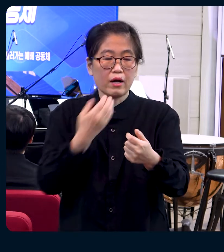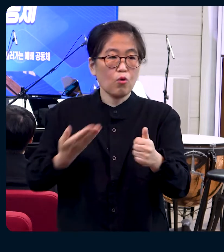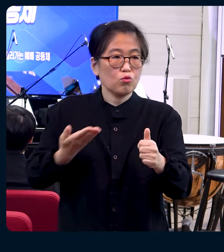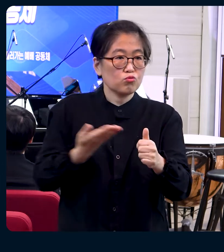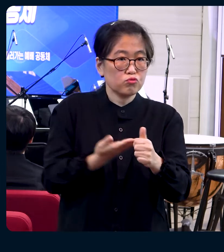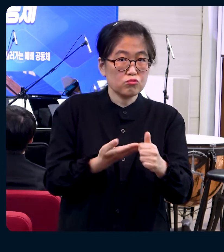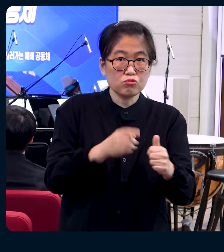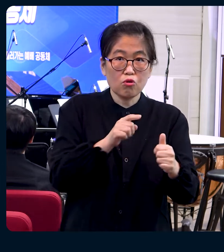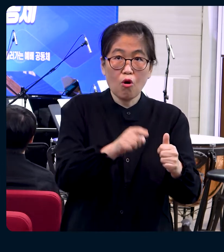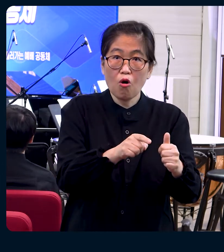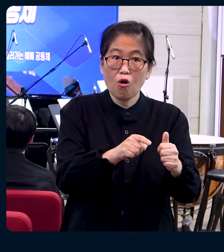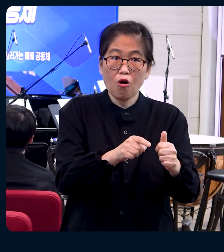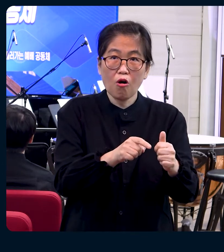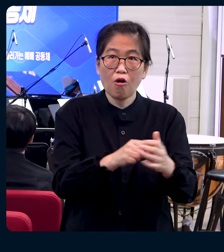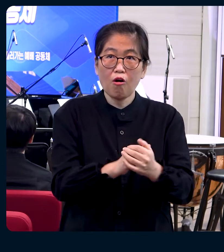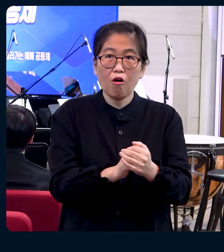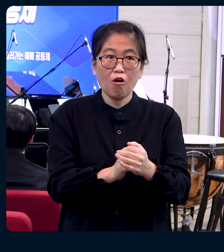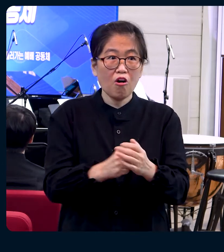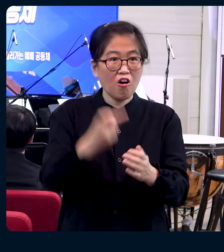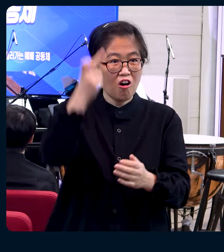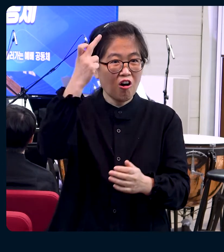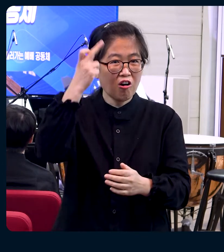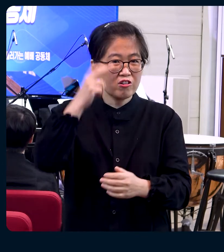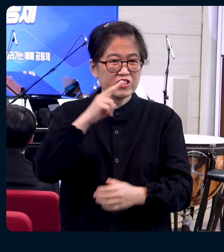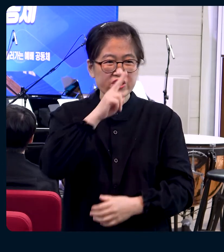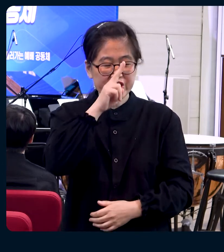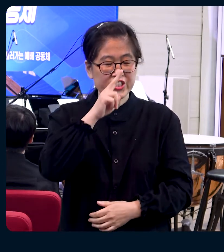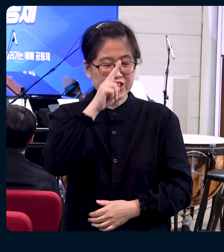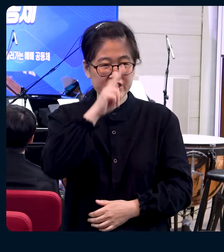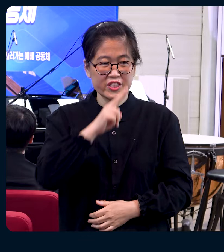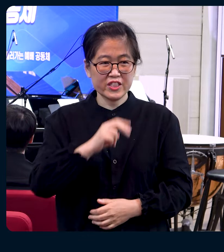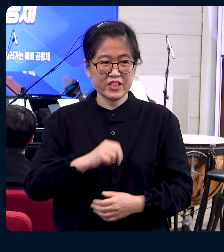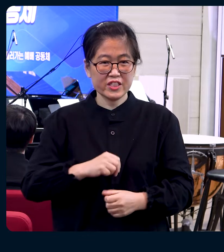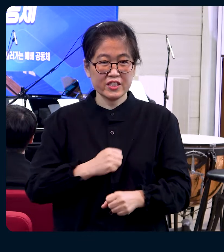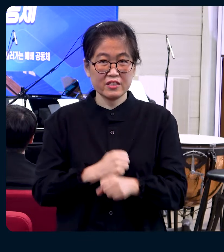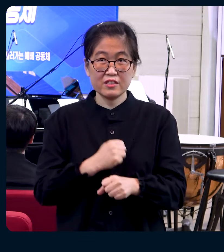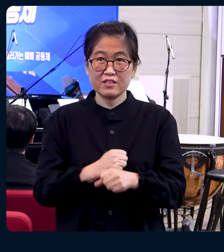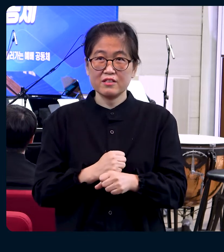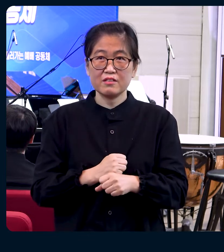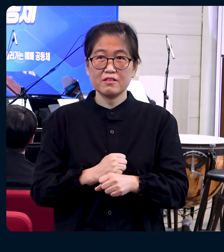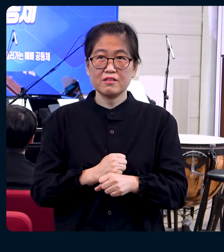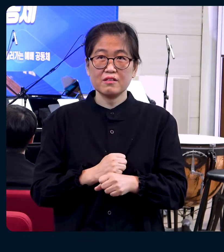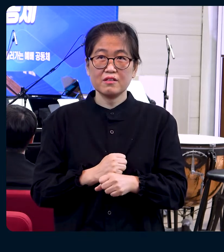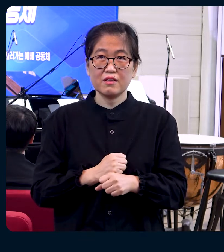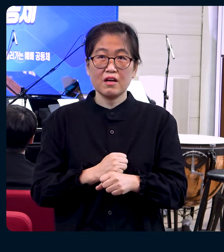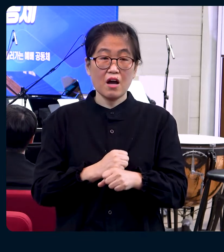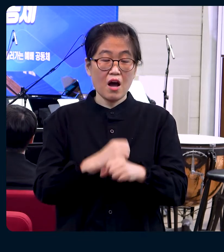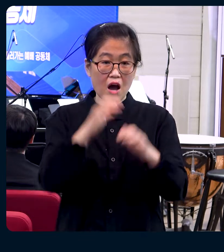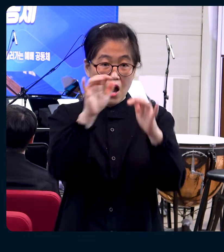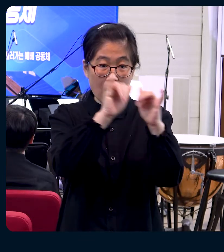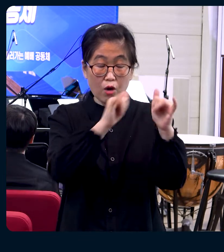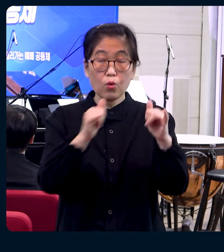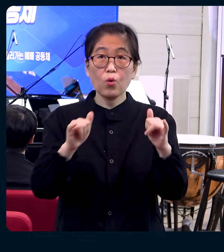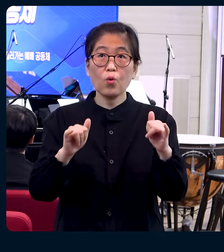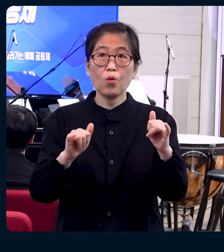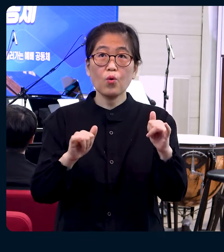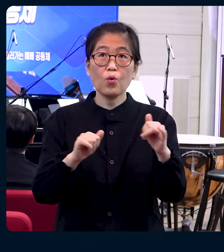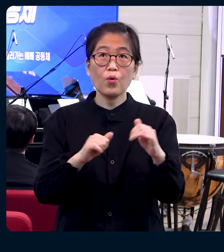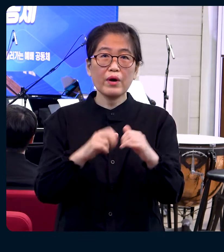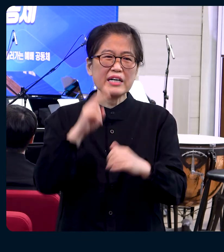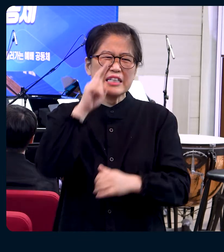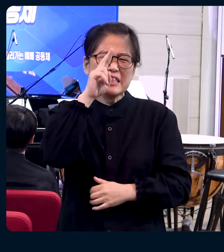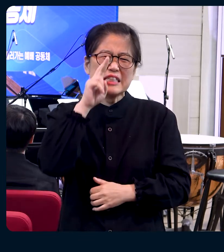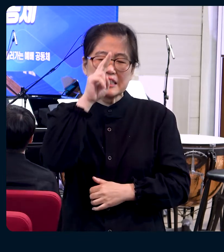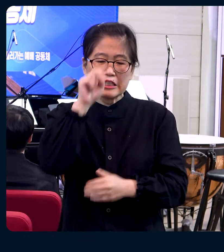옷, 가장 화려한 옷을 입혀주니 형들이 시기하는 것은 당연합니다. 그래서 이 가족은 모두가